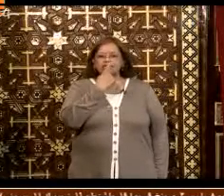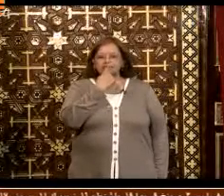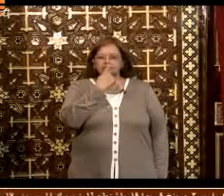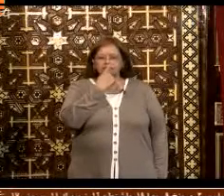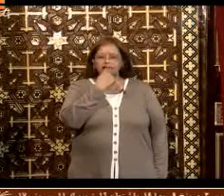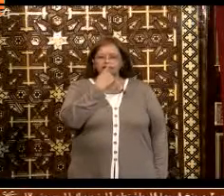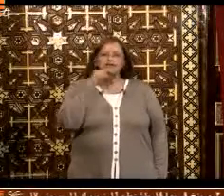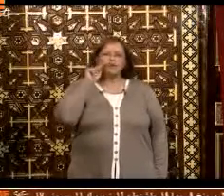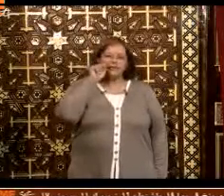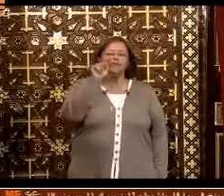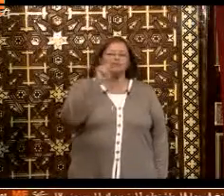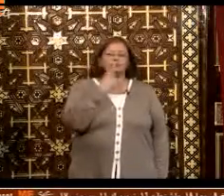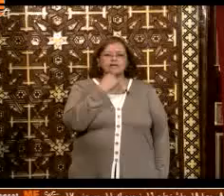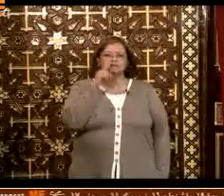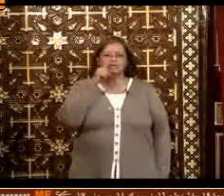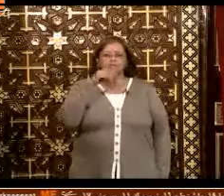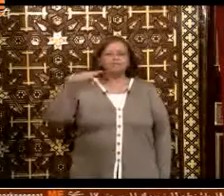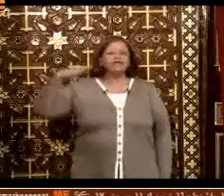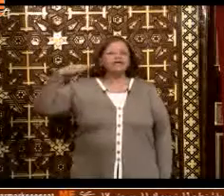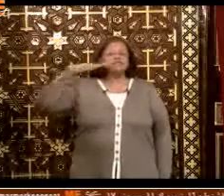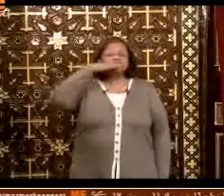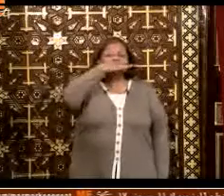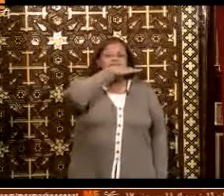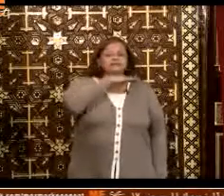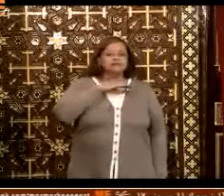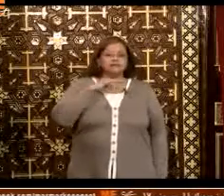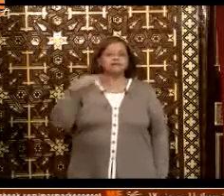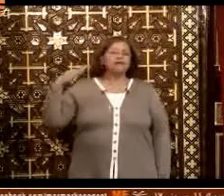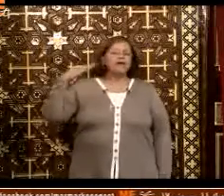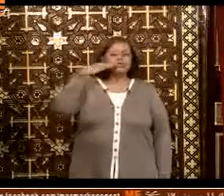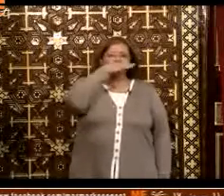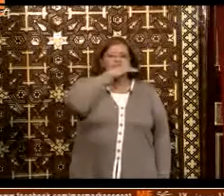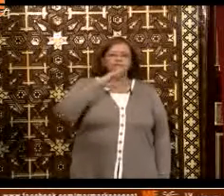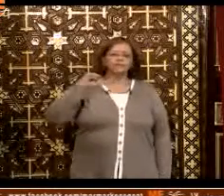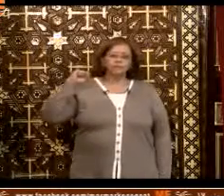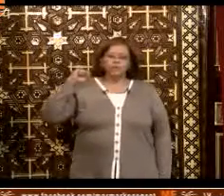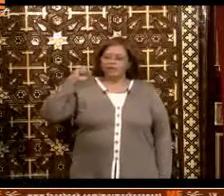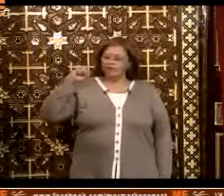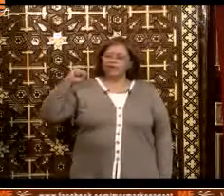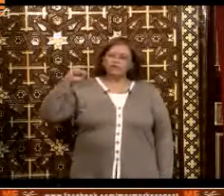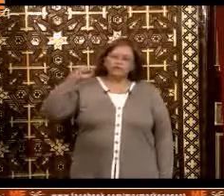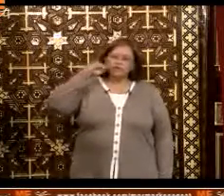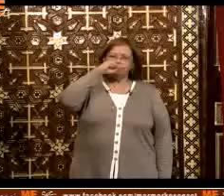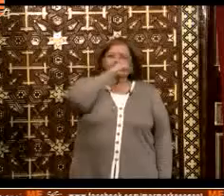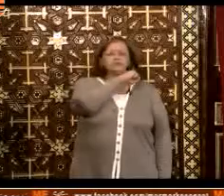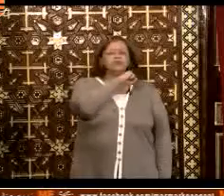زين اللي هي ر وعليها نقطة زين. سين تاني سين. لما اقفل ايدي واعمل كده بتبقى